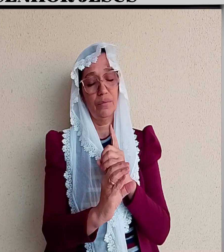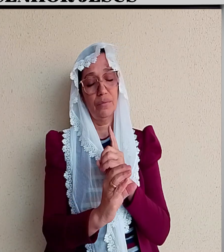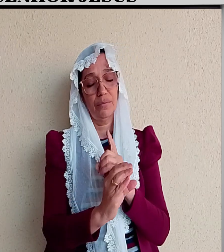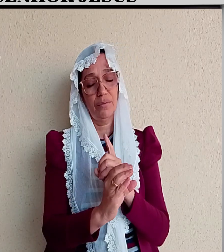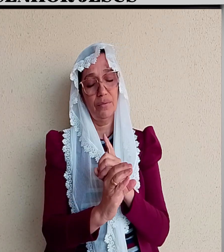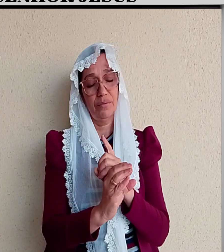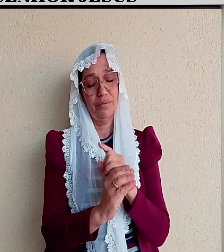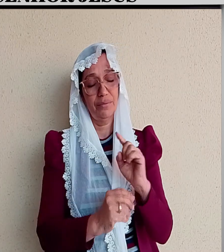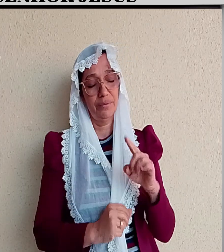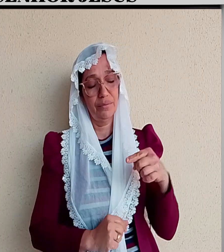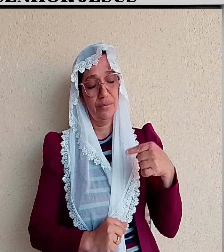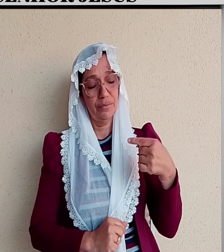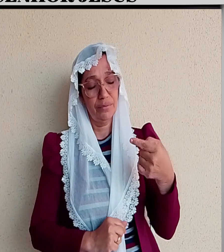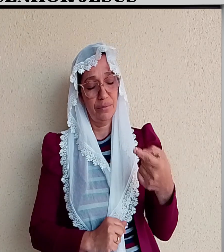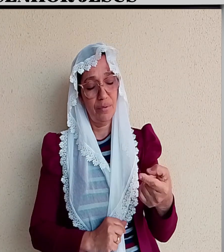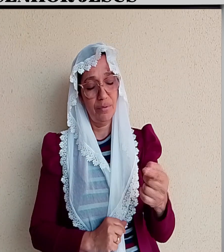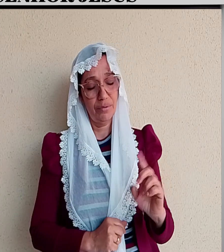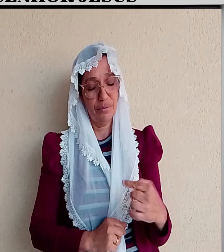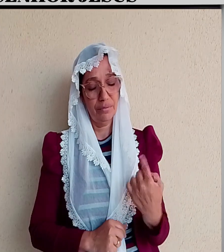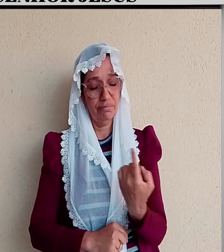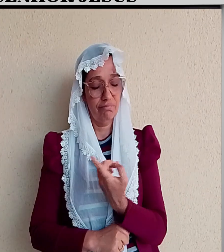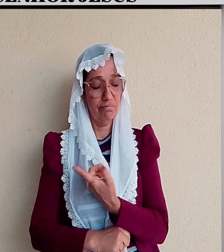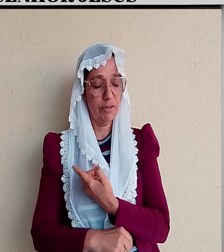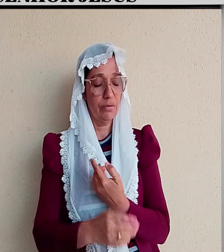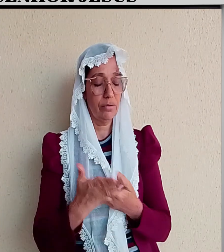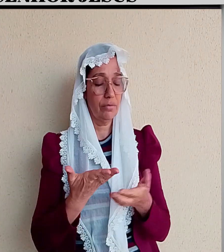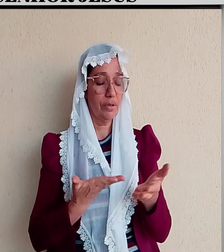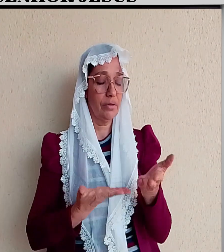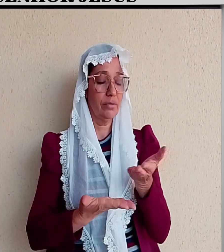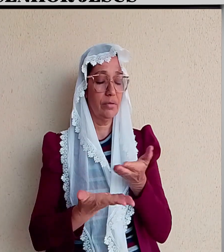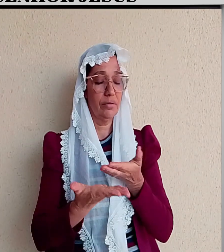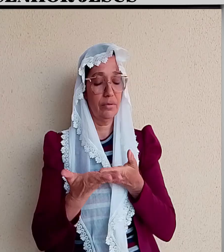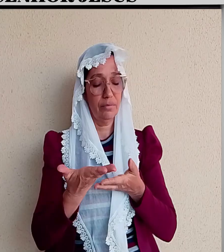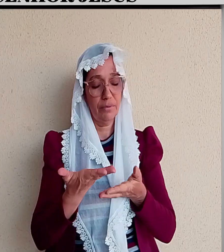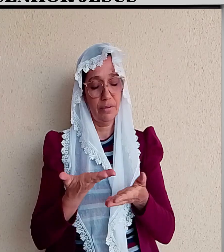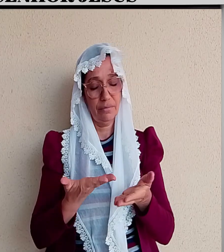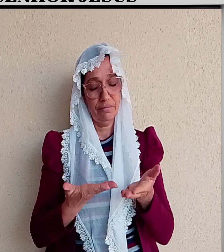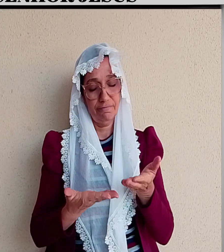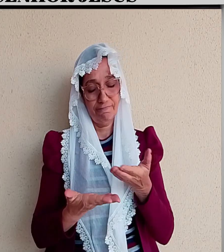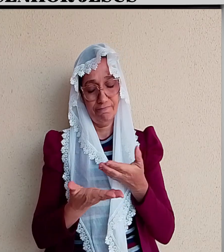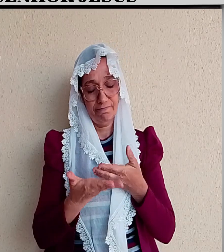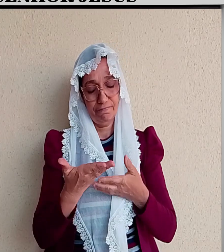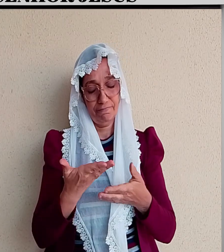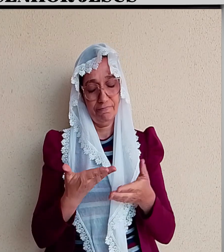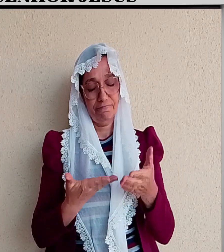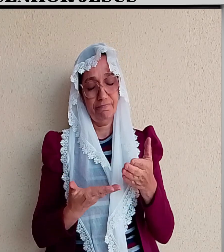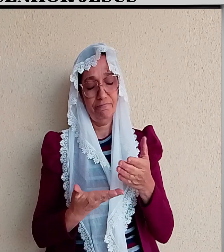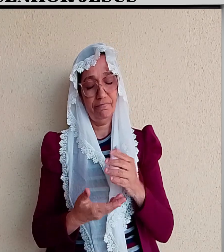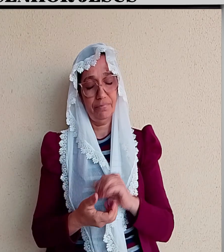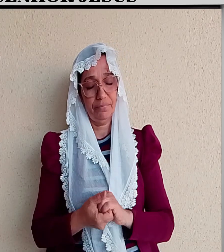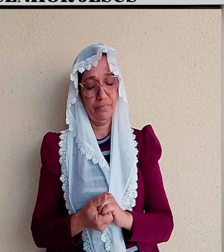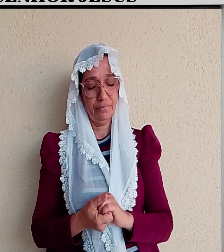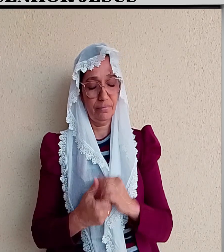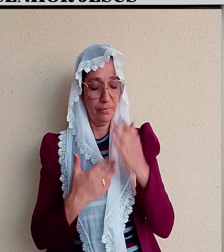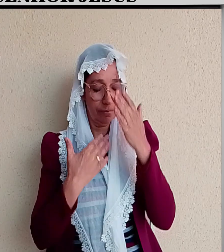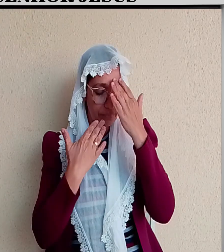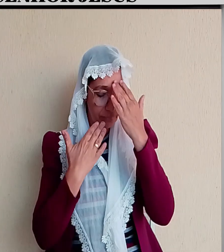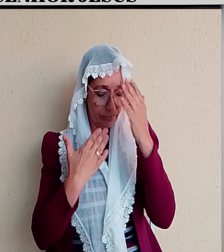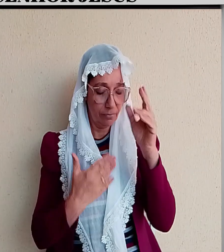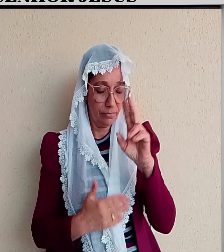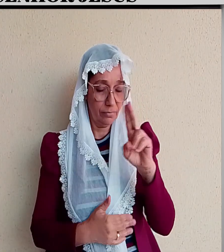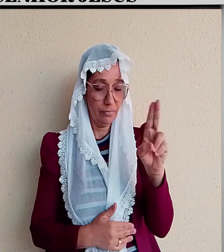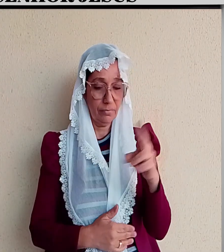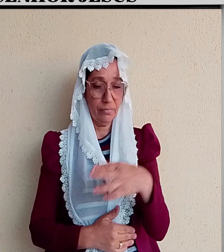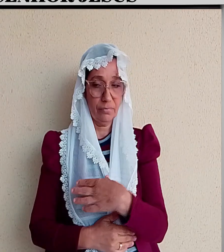Jesus. nome. Pai amado, toma em Tuas mãos esse culto, essa oração, no nome honrado de Jesus, Teu Filho amado,